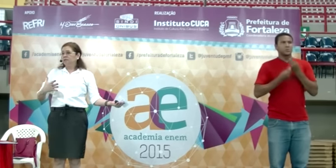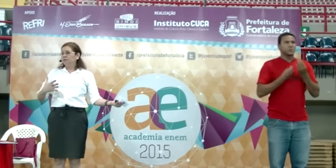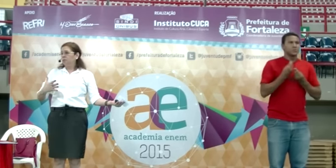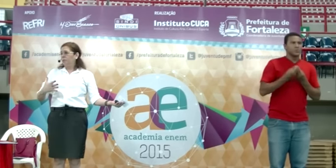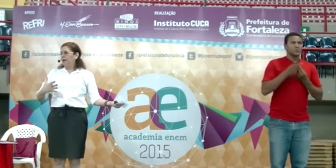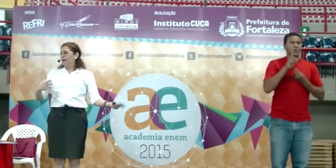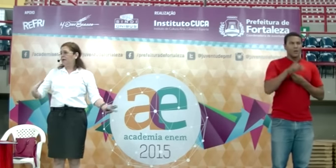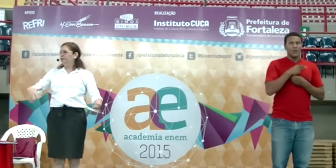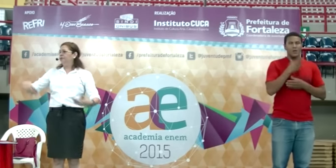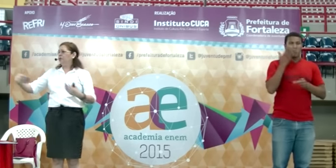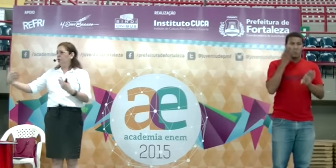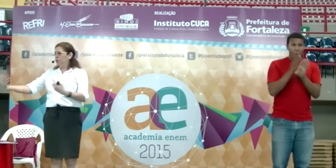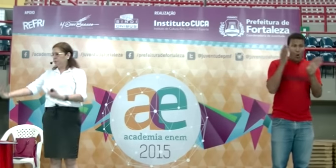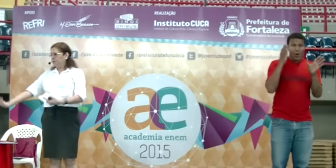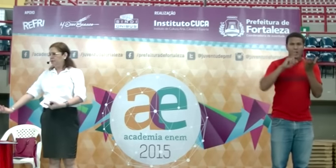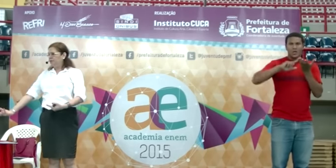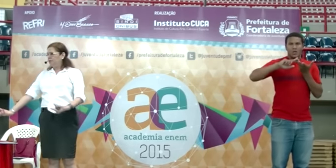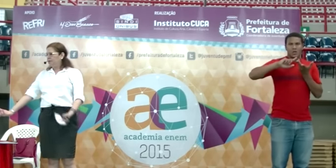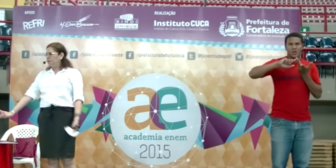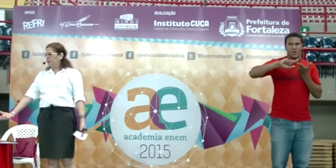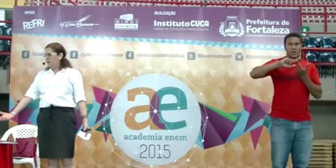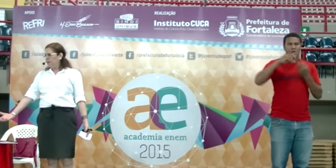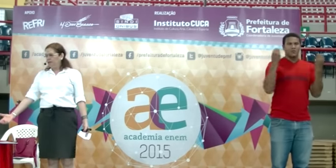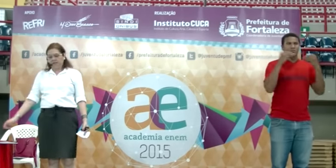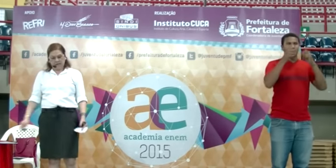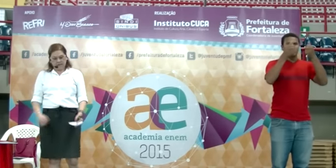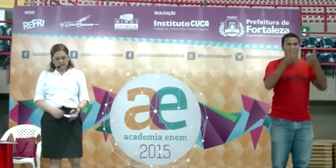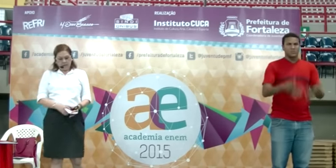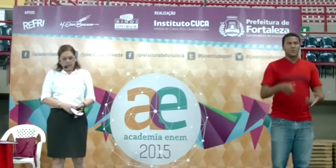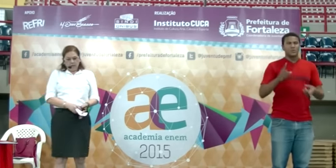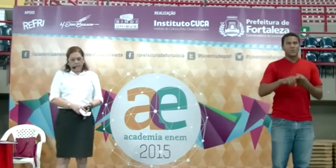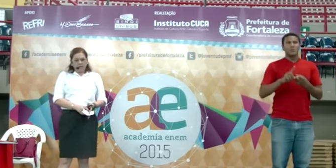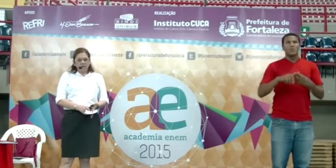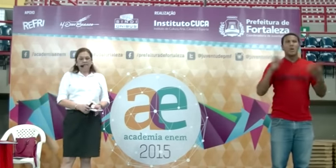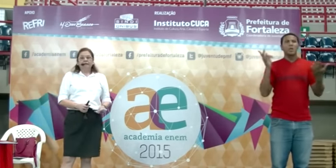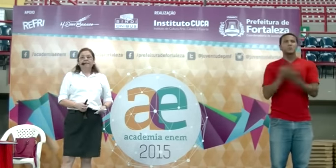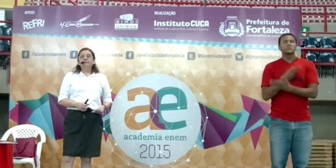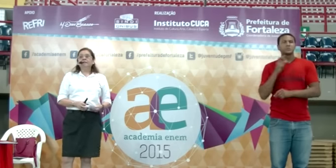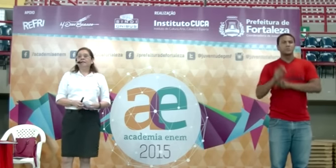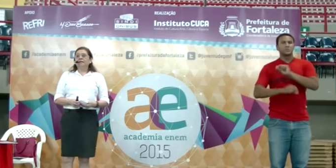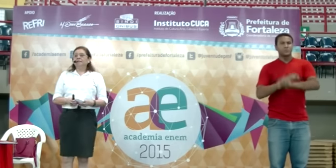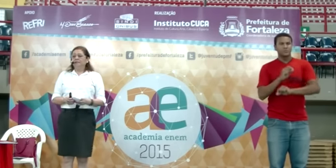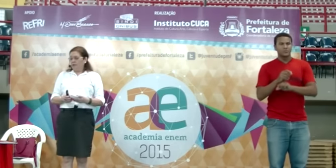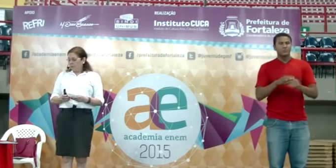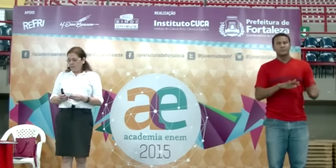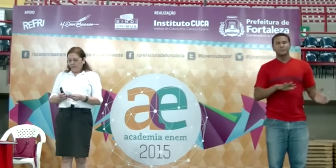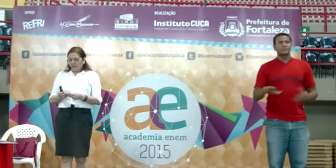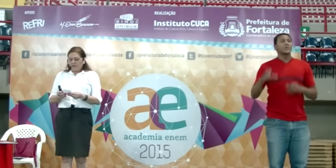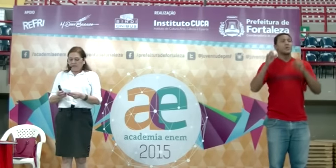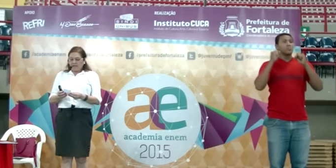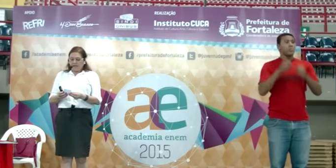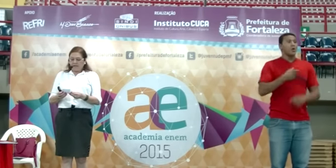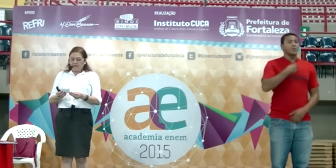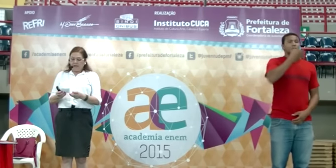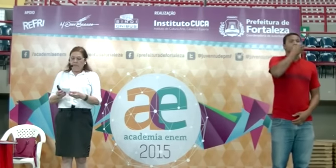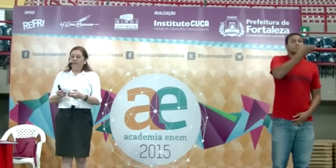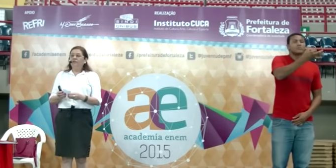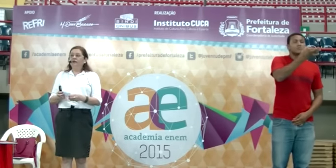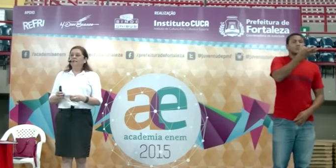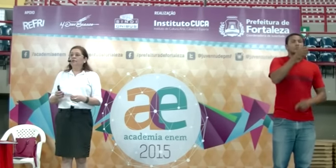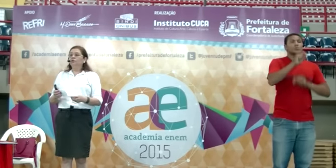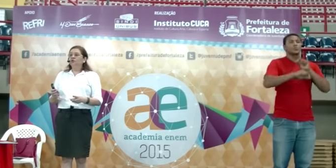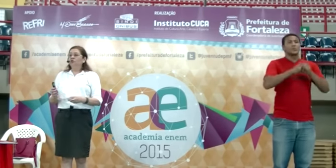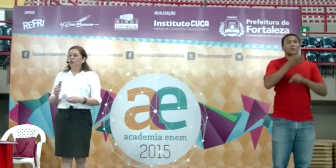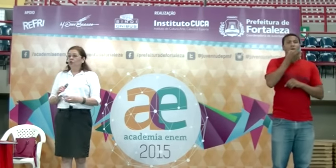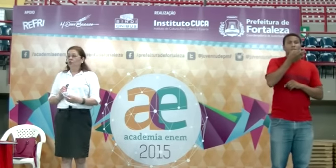as causas num parágrafo e no outro você diz as consequências. Pode ser citação. Citação